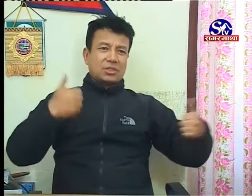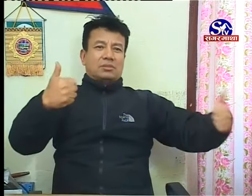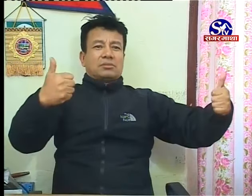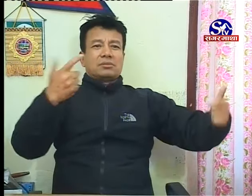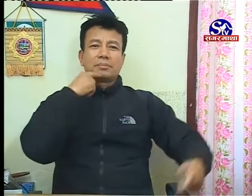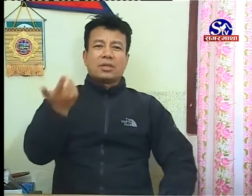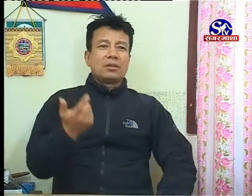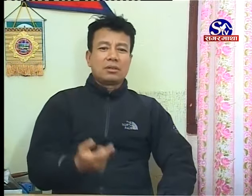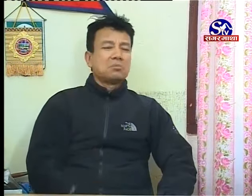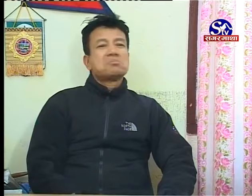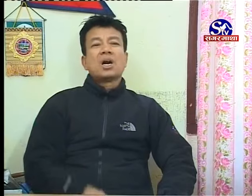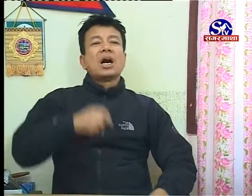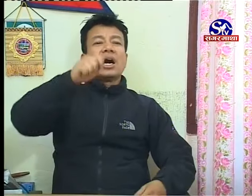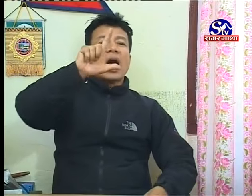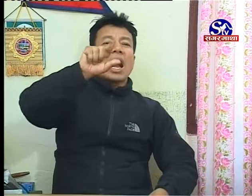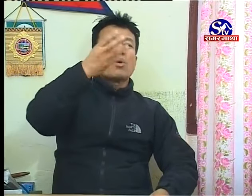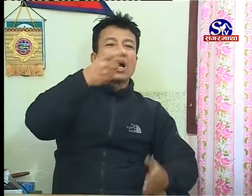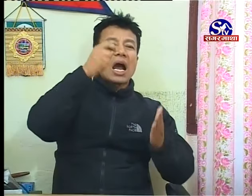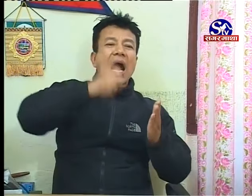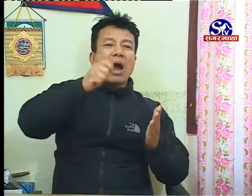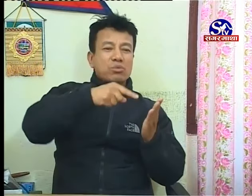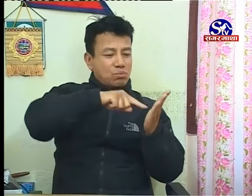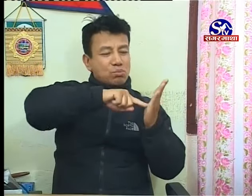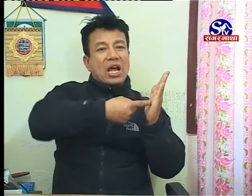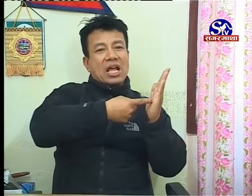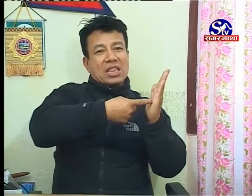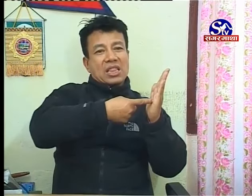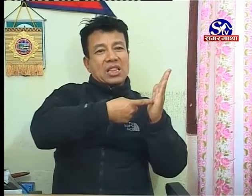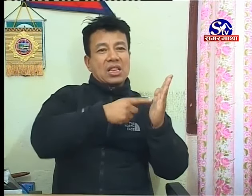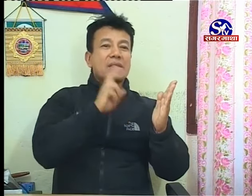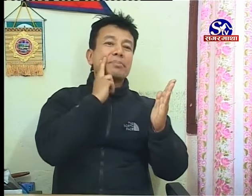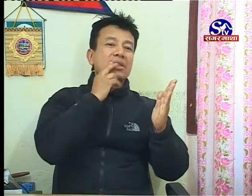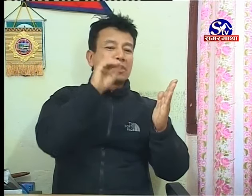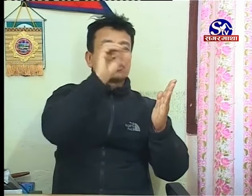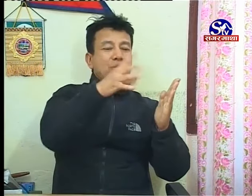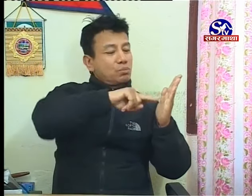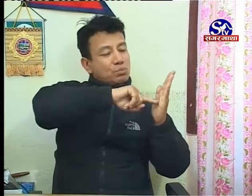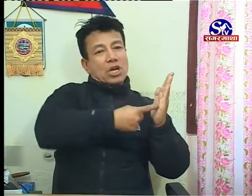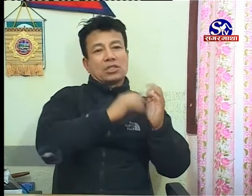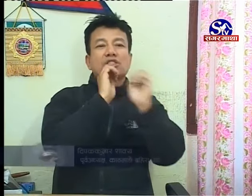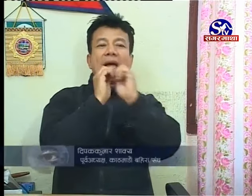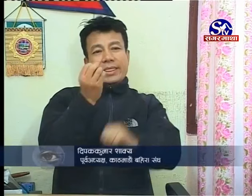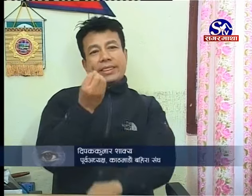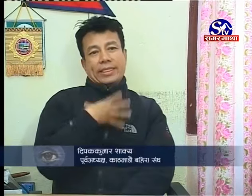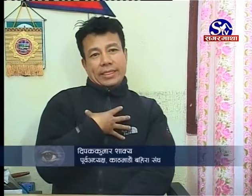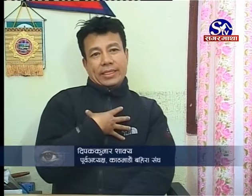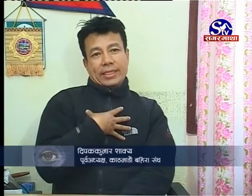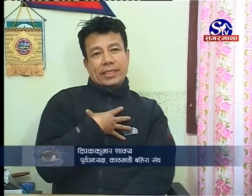त्यो विषयमा चाहिँ हामी के भन्छौँ भने हामीले कान नसुनेर बोल्न नसक्ने मात्रै हो, तर हामी चलाउन त सक्छौँ। अनि